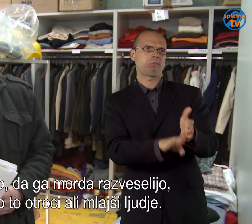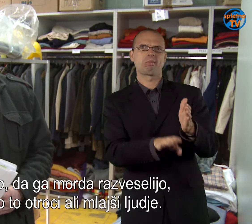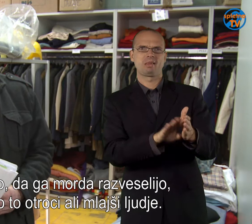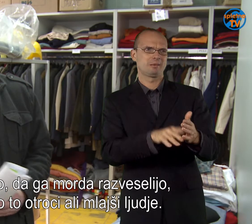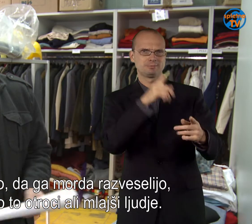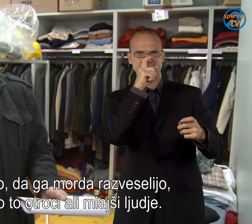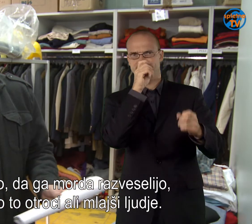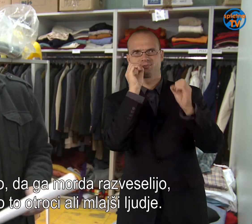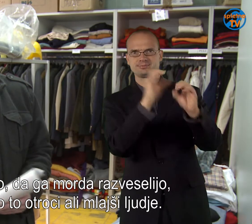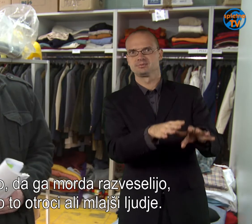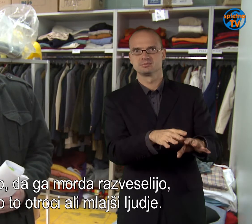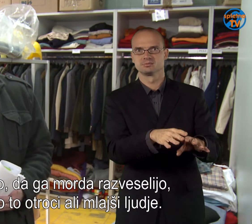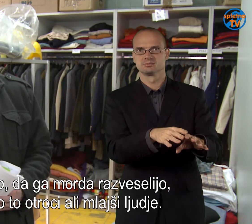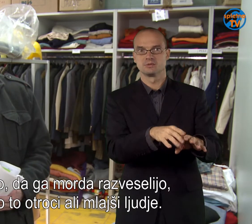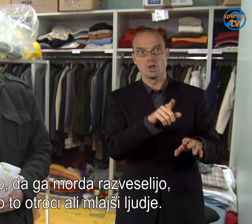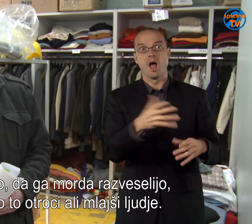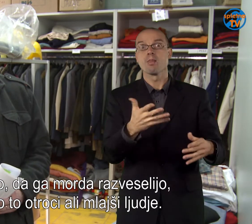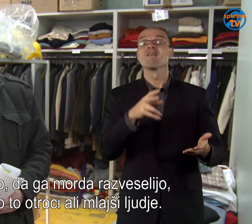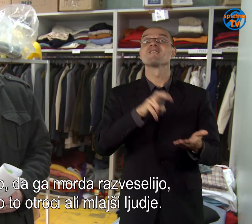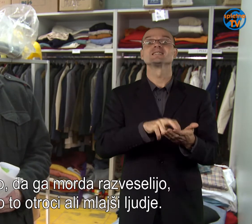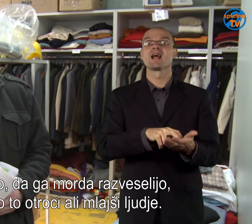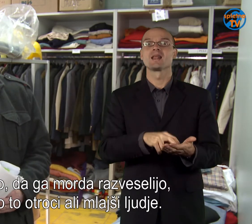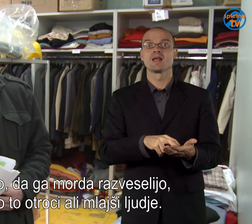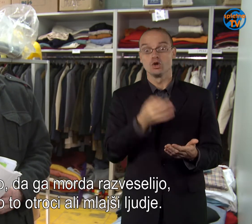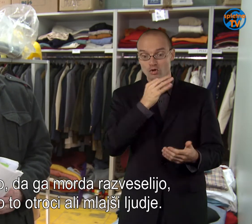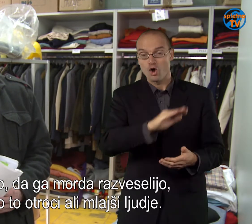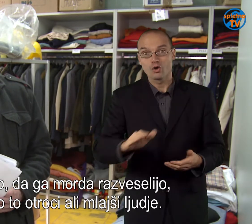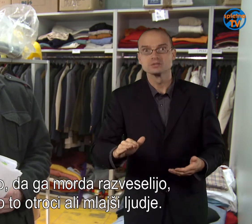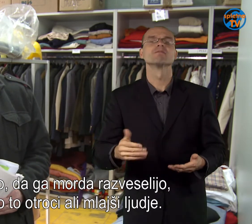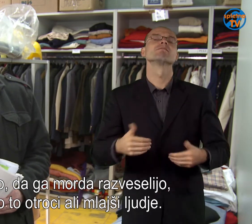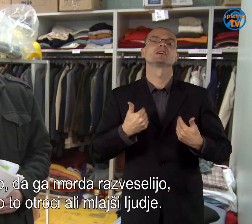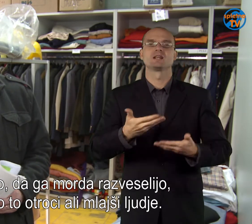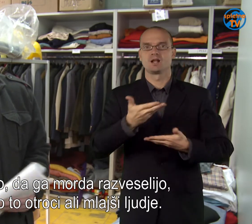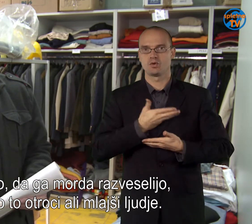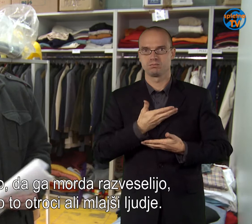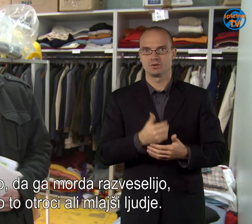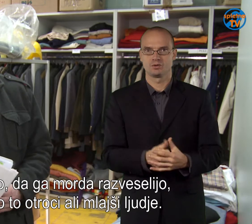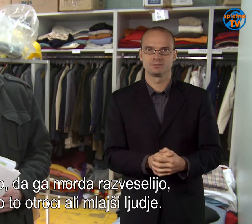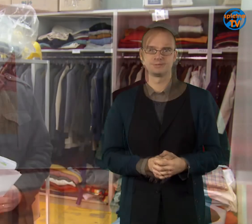zaznamujejo, da mu morda povzročijo tudi neko veselje, sploh če so to otroci, mlajši ljudje.